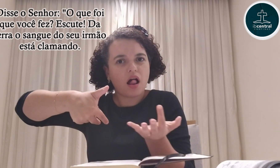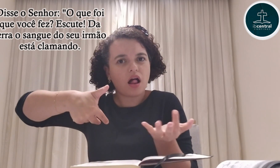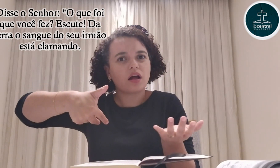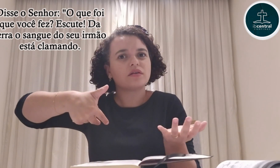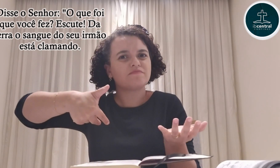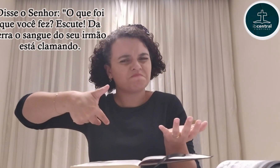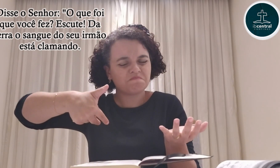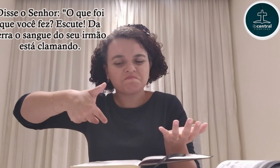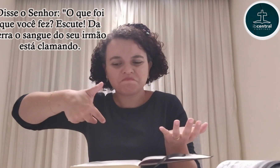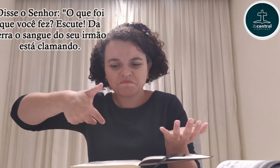está clamando.